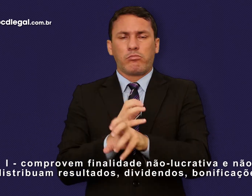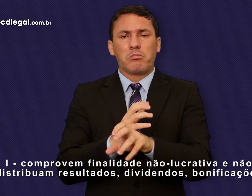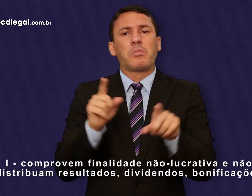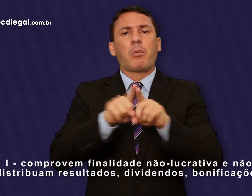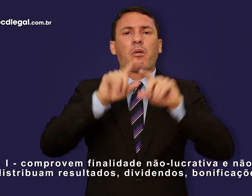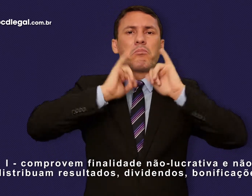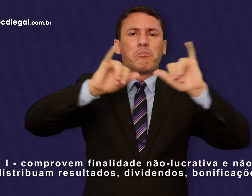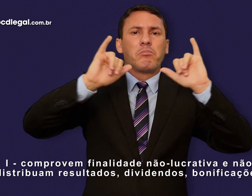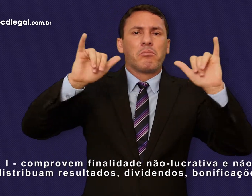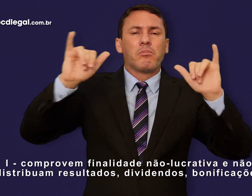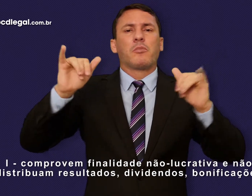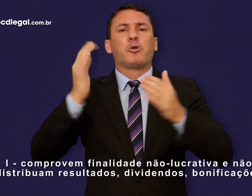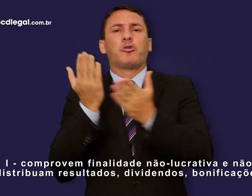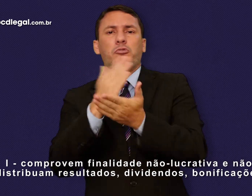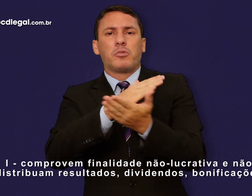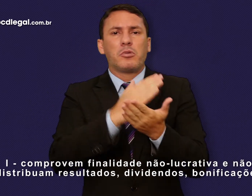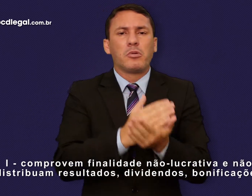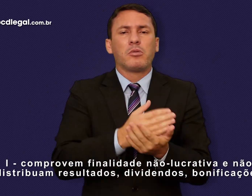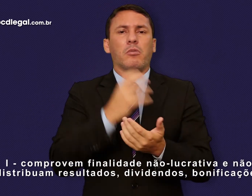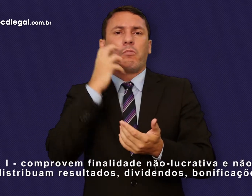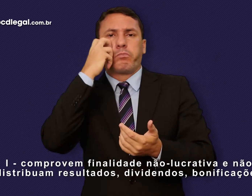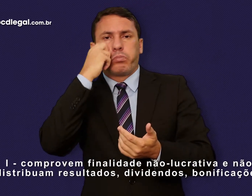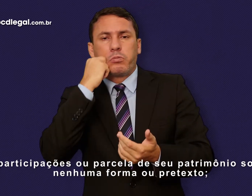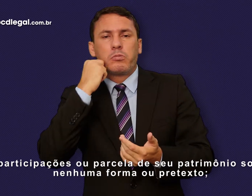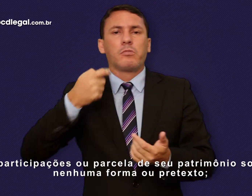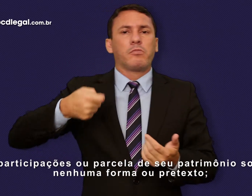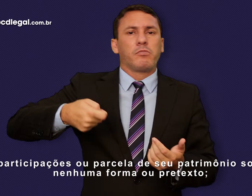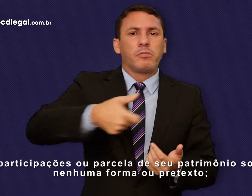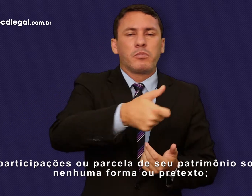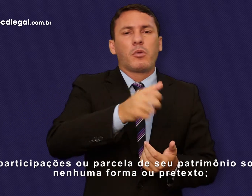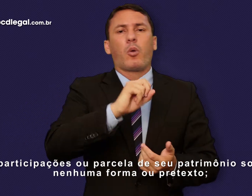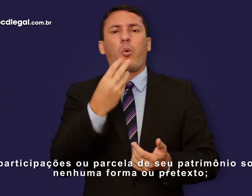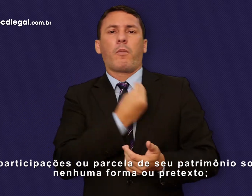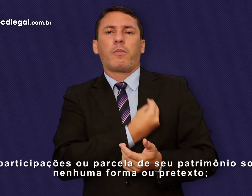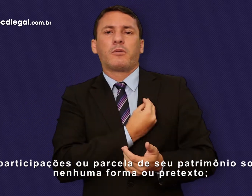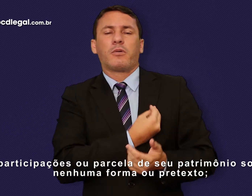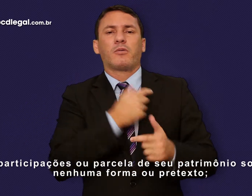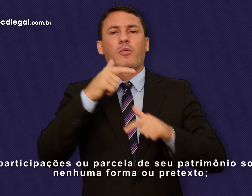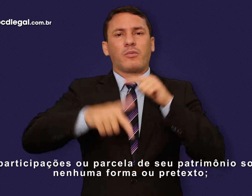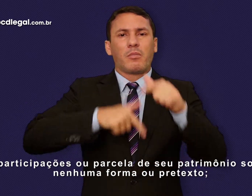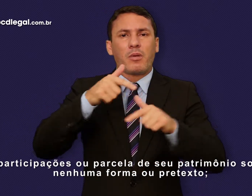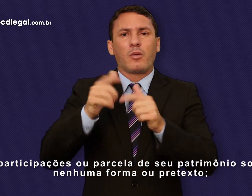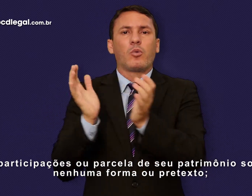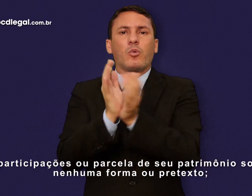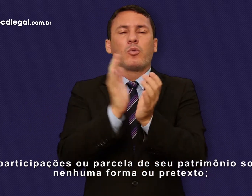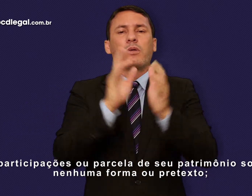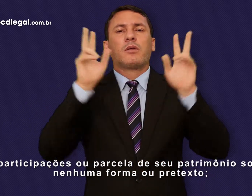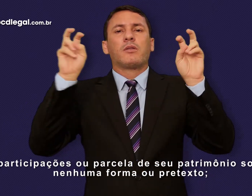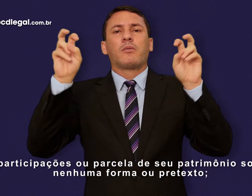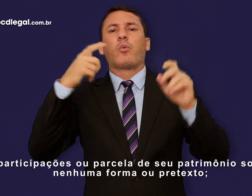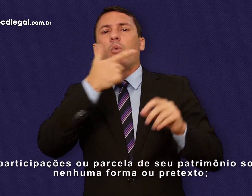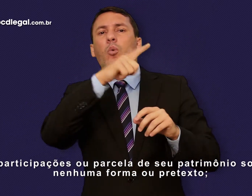ser dirigidos a escolas comunitárias, confessionais ou filantrópicas que, inciso 1,